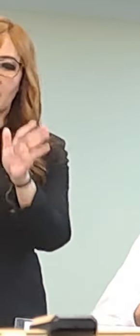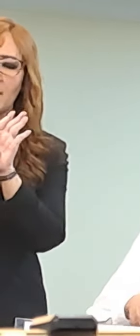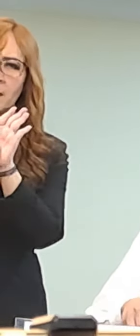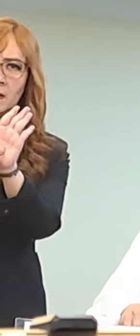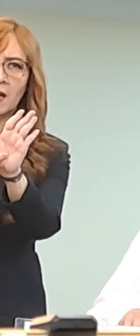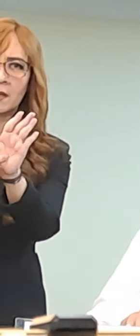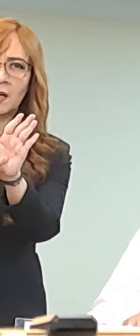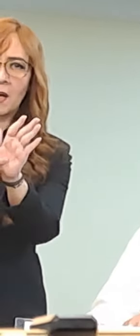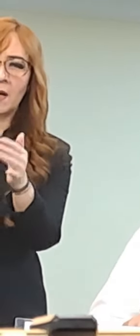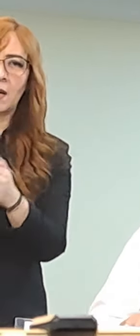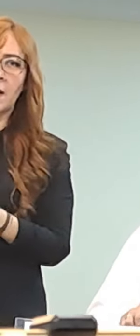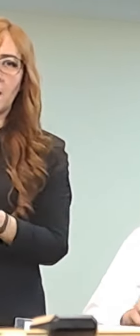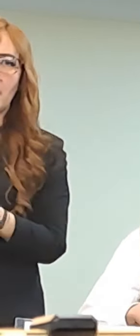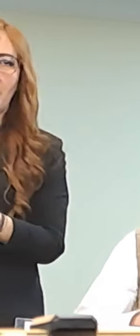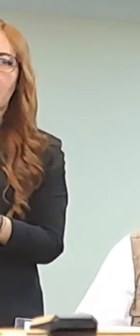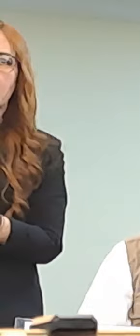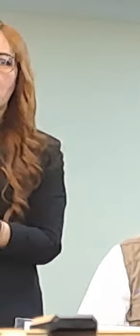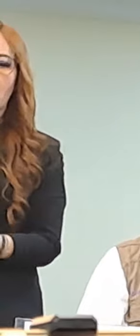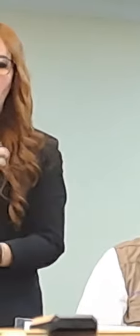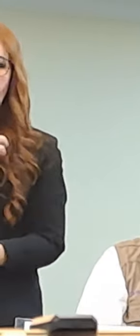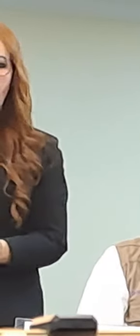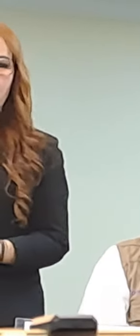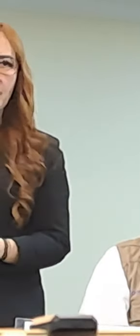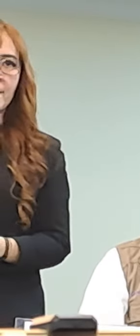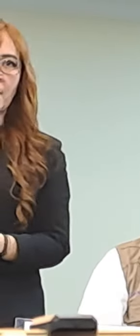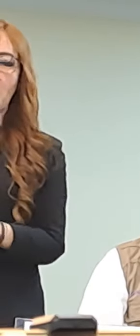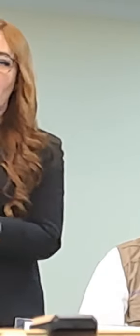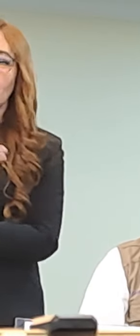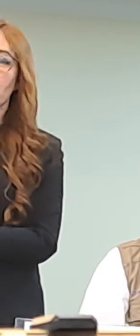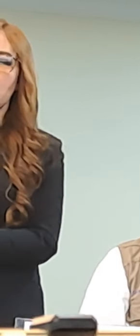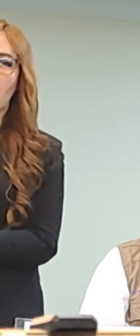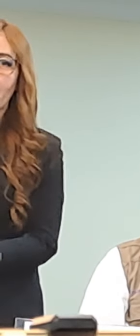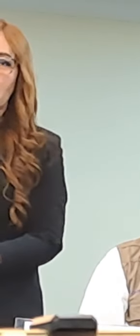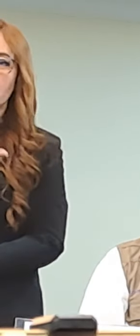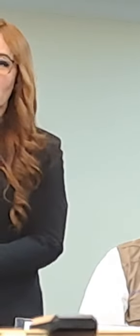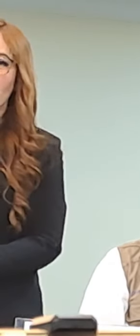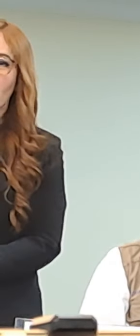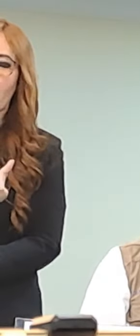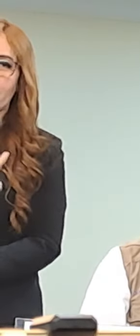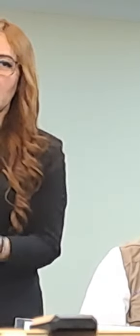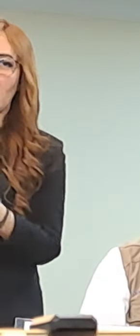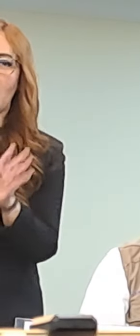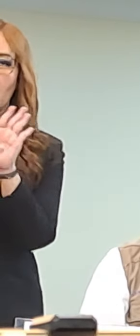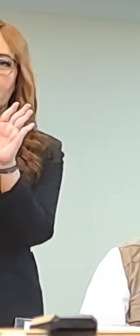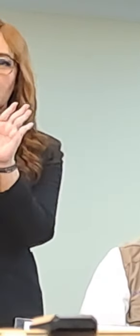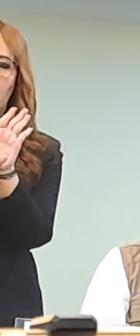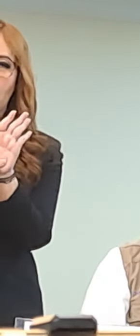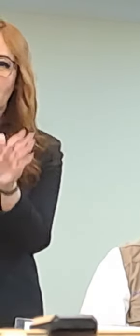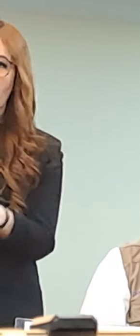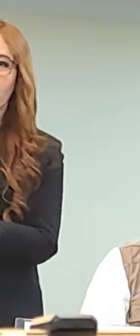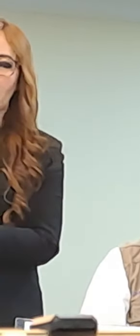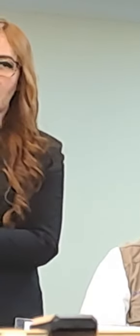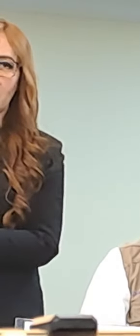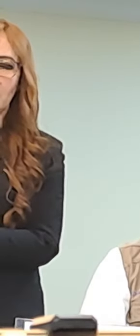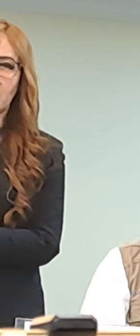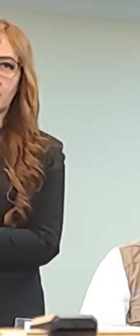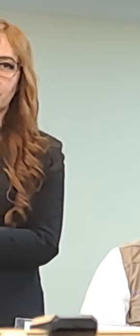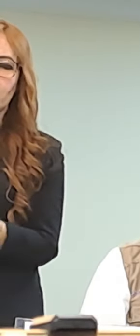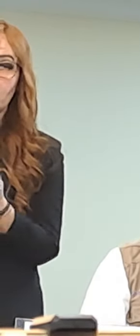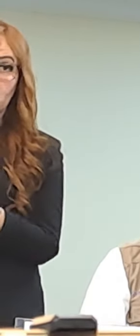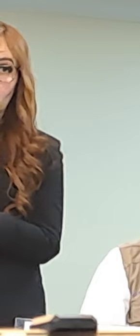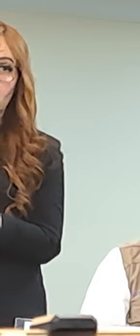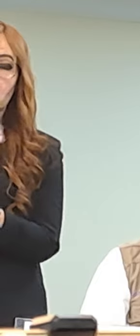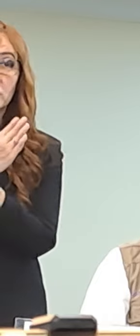indikasi adanya tenggelam atau tidak, tentu biasanya di kedokteran forensik itu kami akan menilai apakah